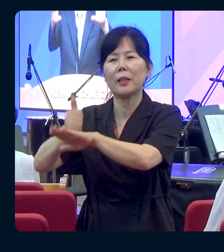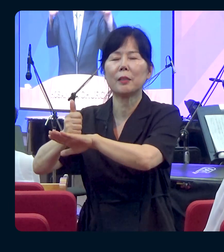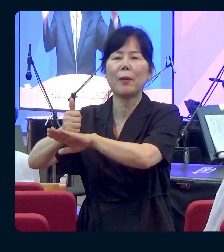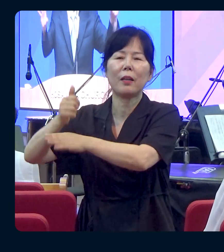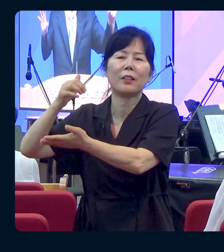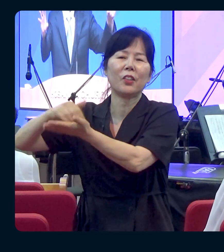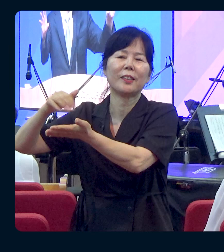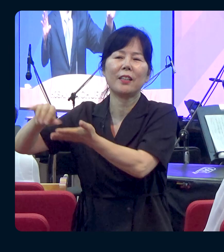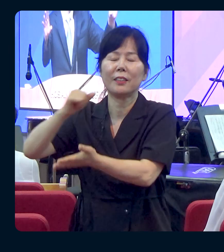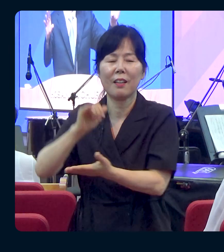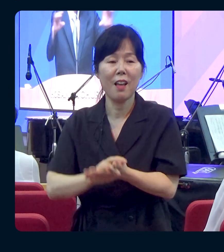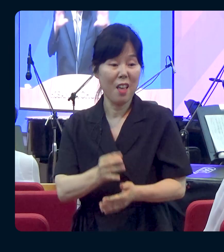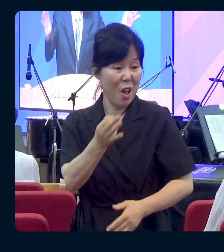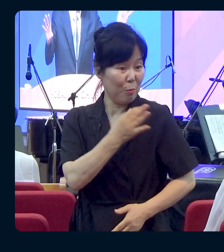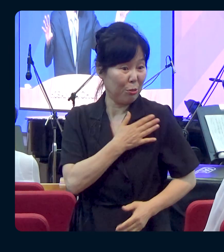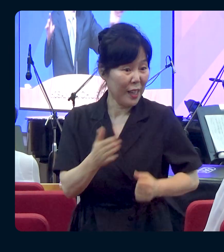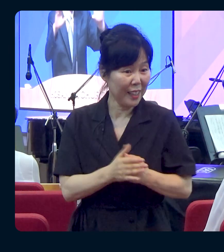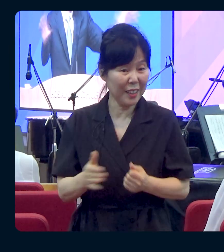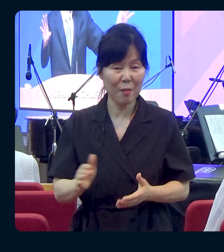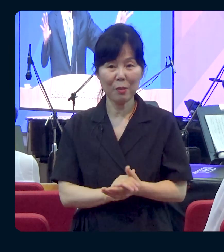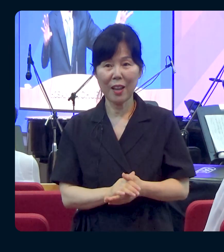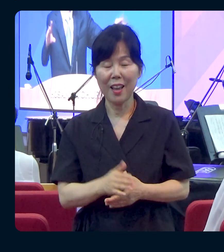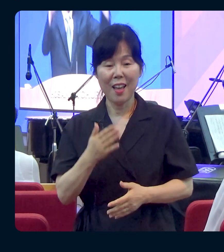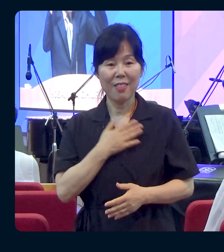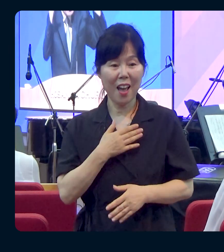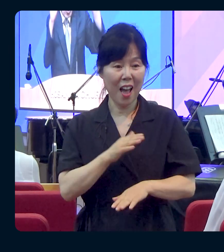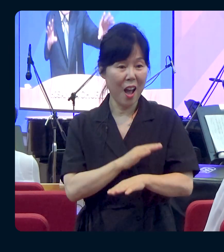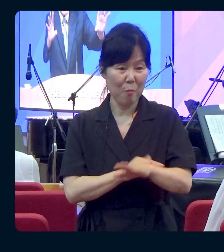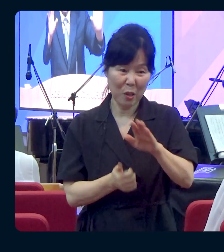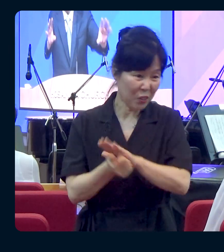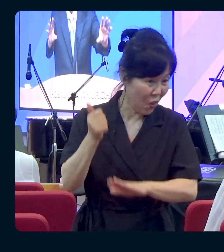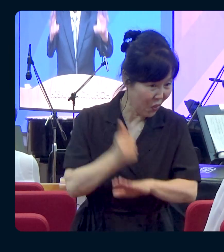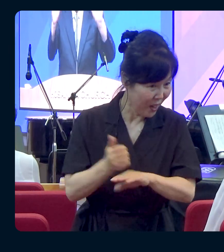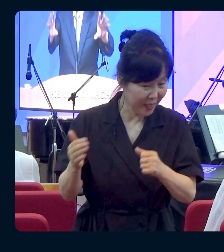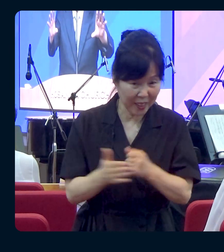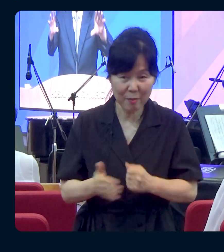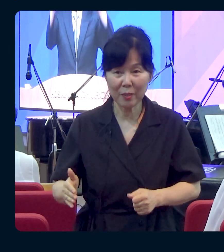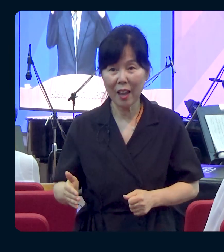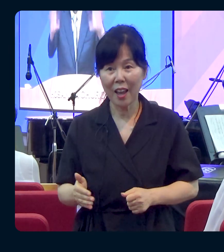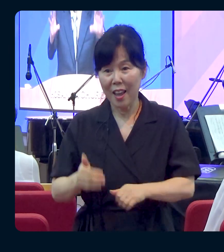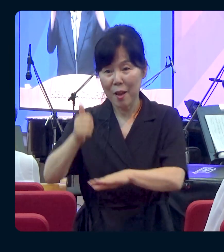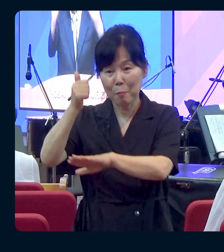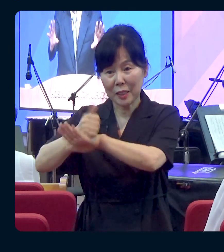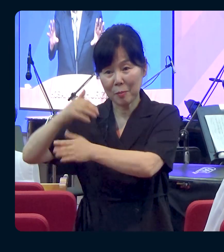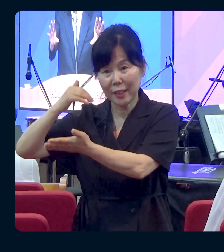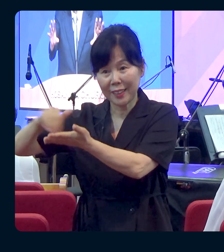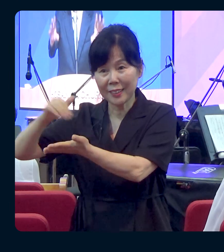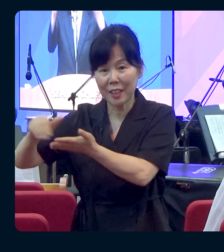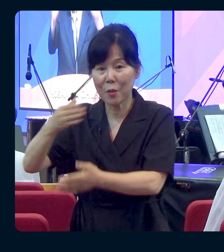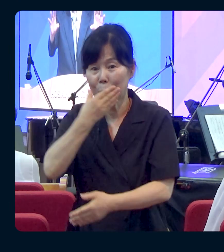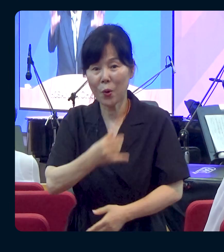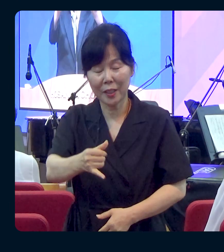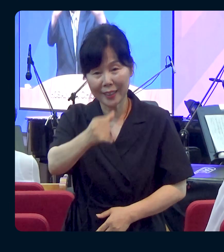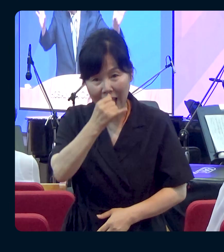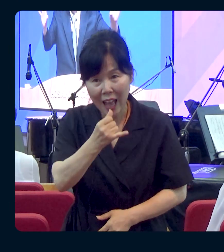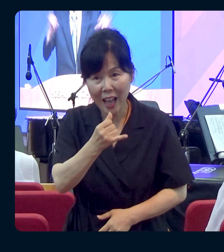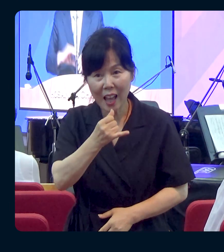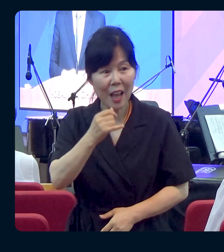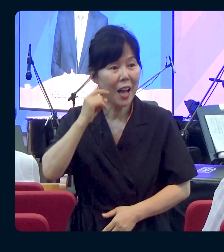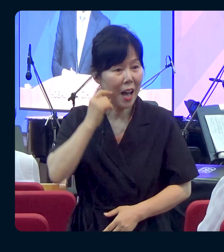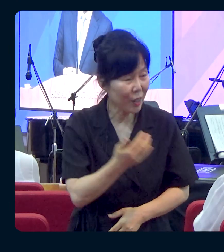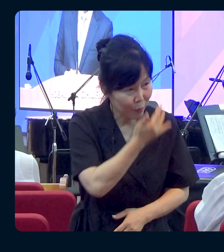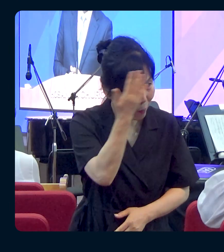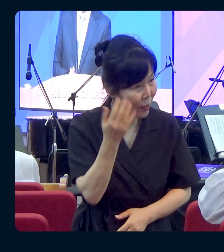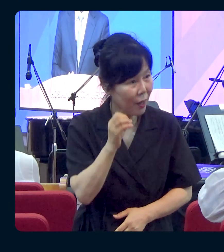그 결산을 통해서 평가가 되는 거예요. 뭐 많이 가졌다고, 뭐 많이 누렸다고, 아니 그게 아니라 그 결산을